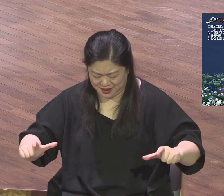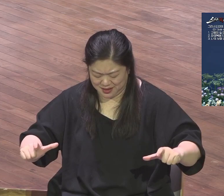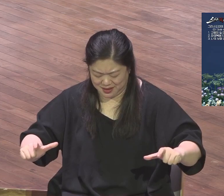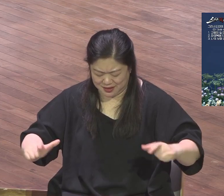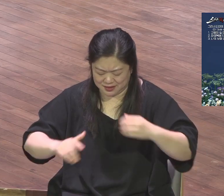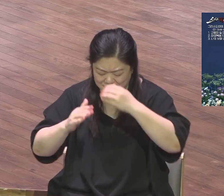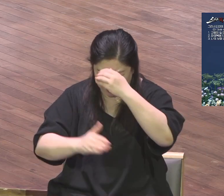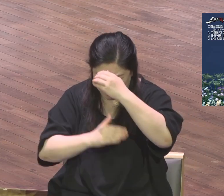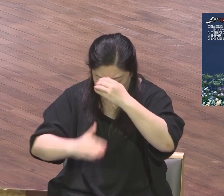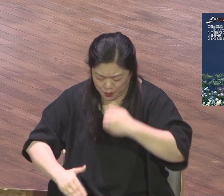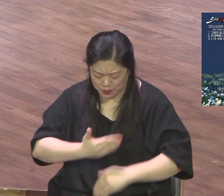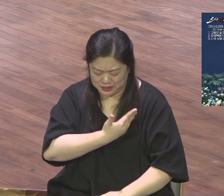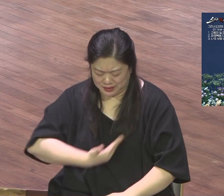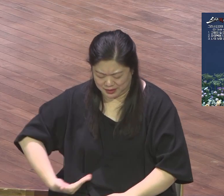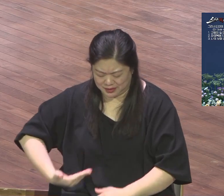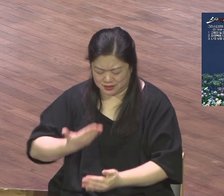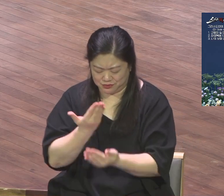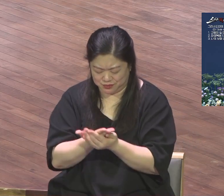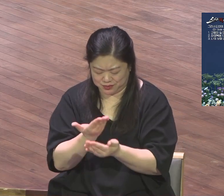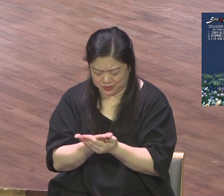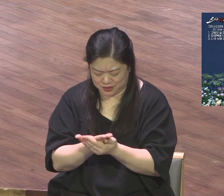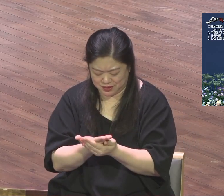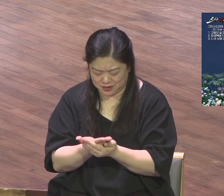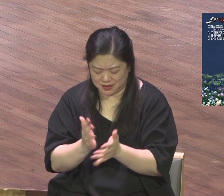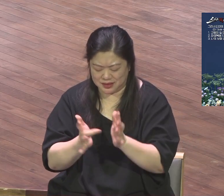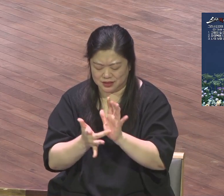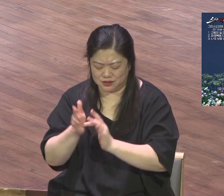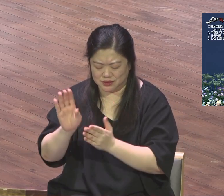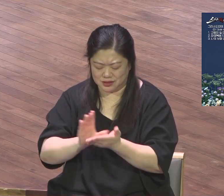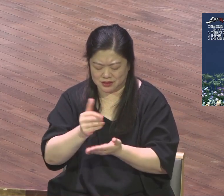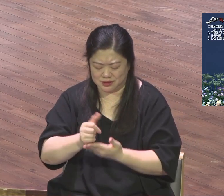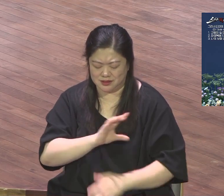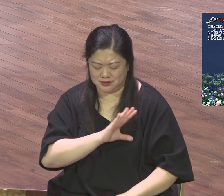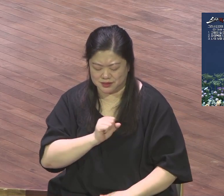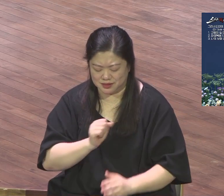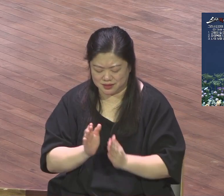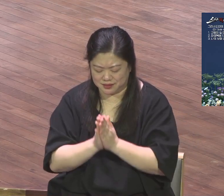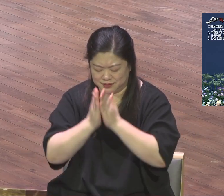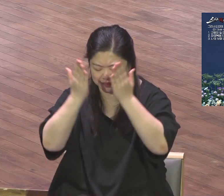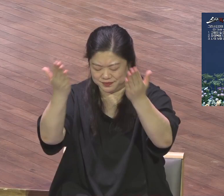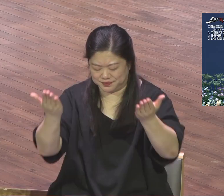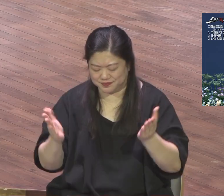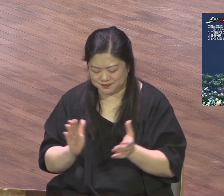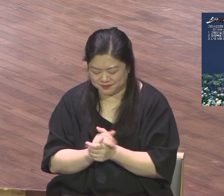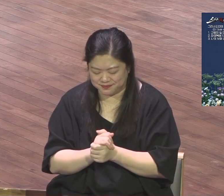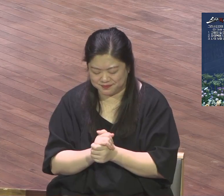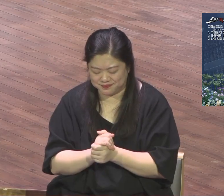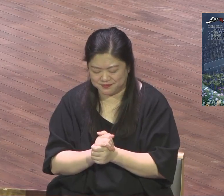되게 하여 주옵소서. 예수님의 이름으로 기도드리옵나이다. 아멘.